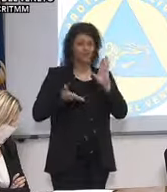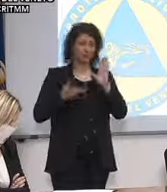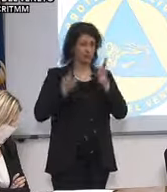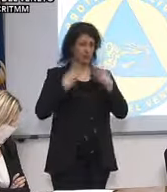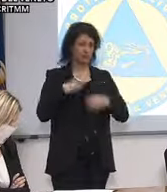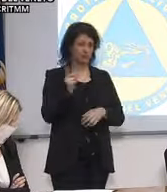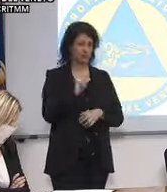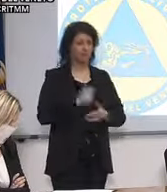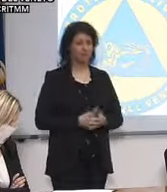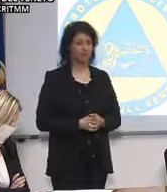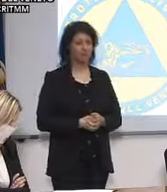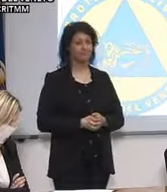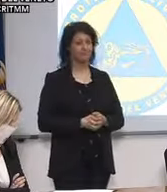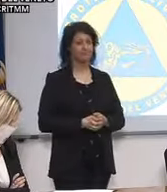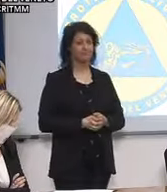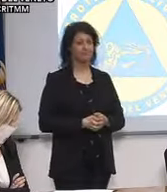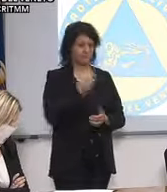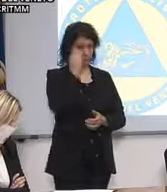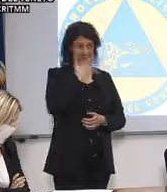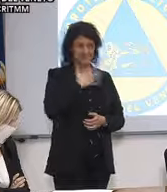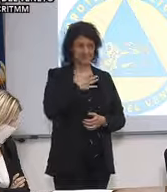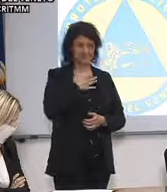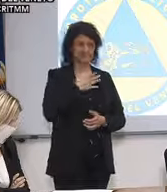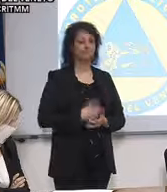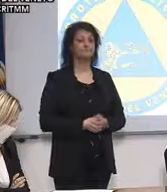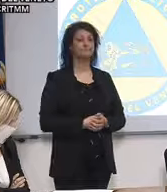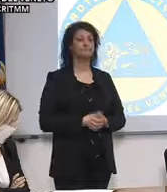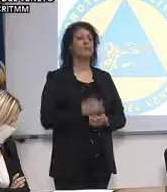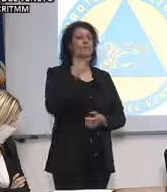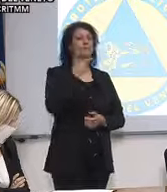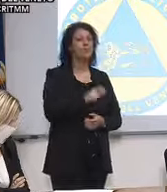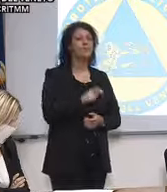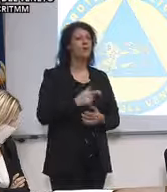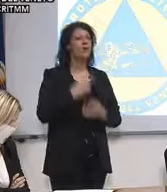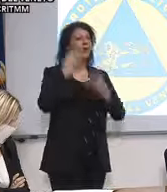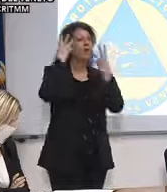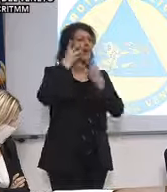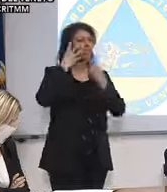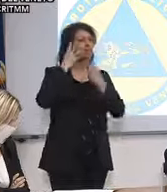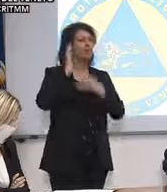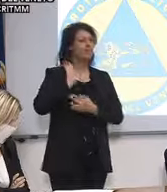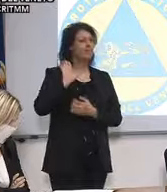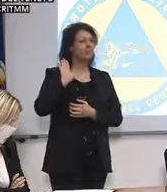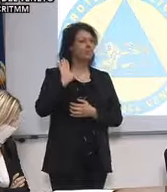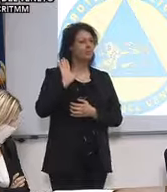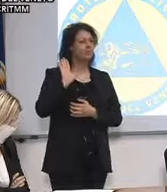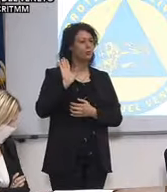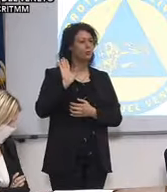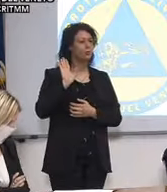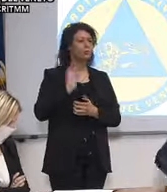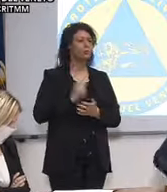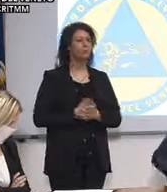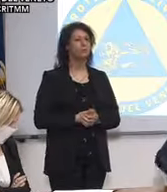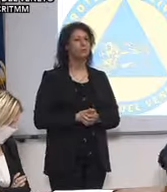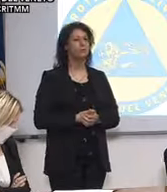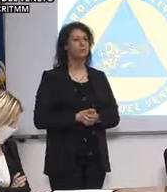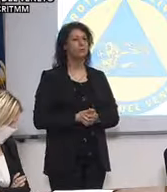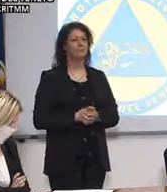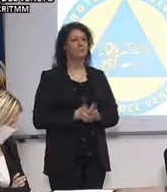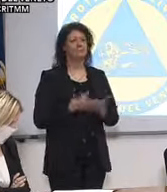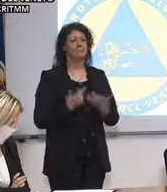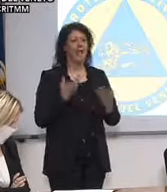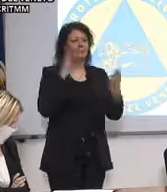non funziona perché non è il ragionamento che sottende la soluzione che ci